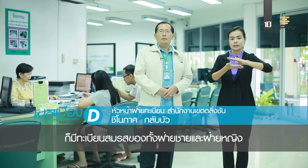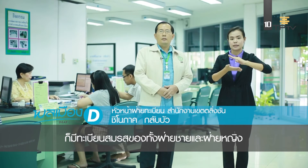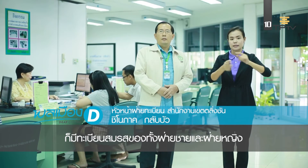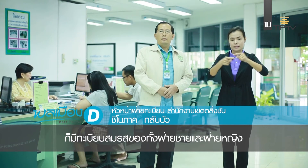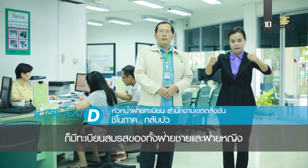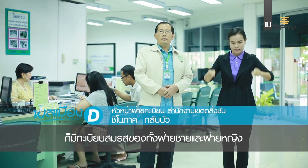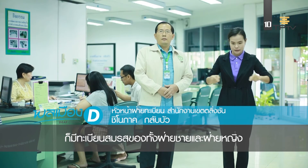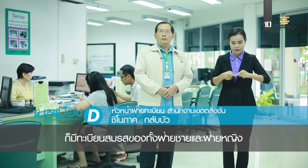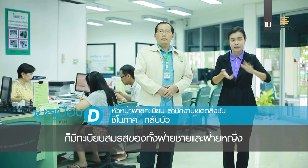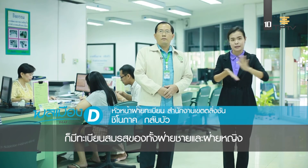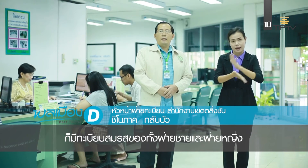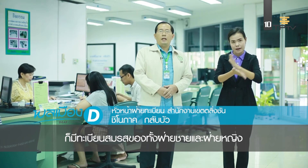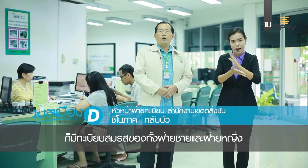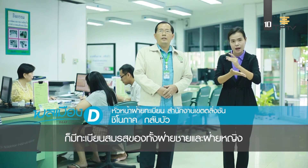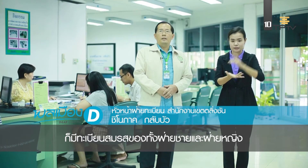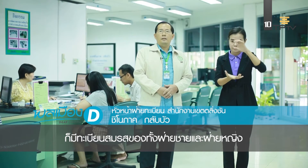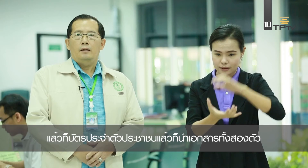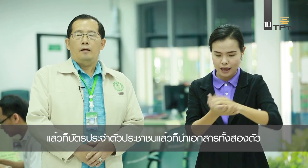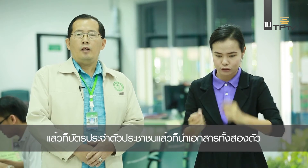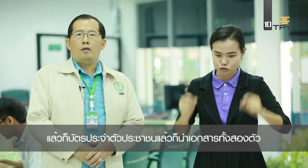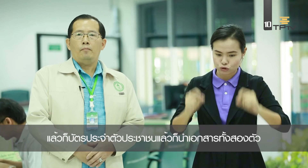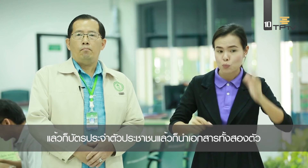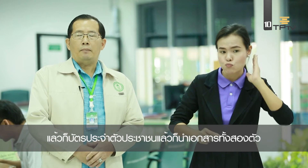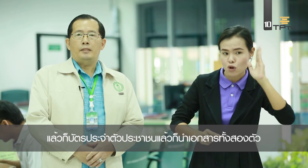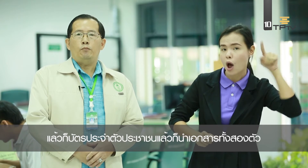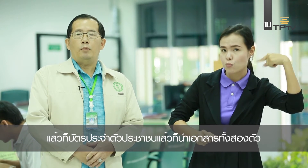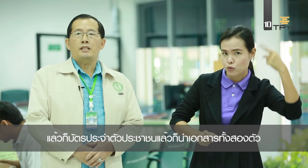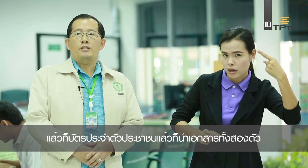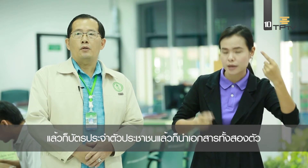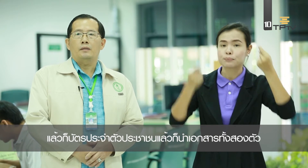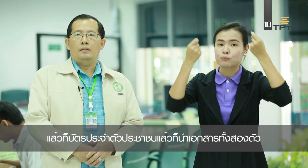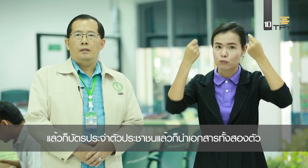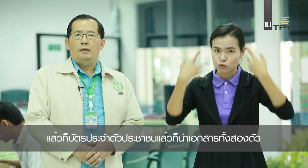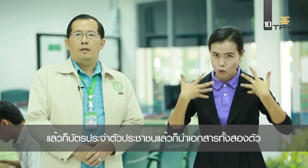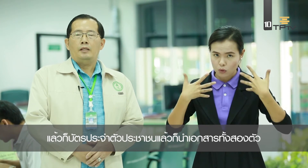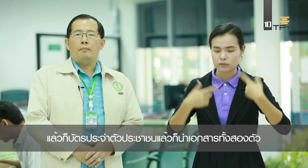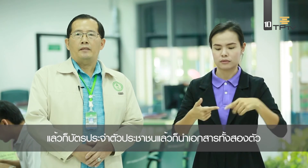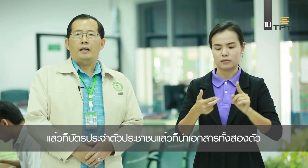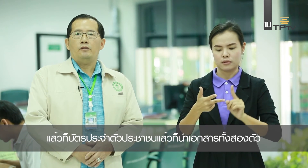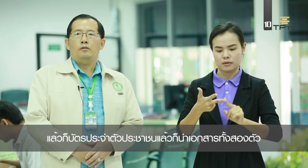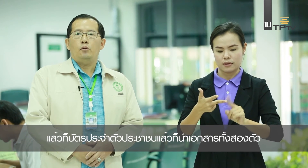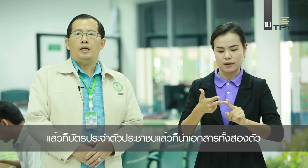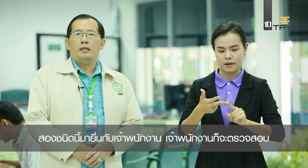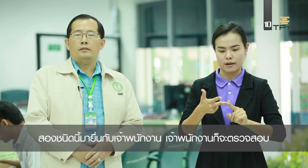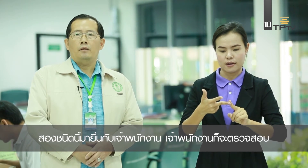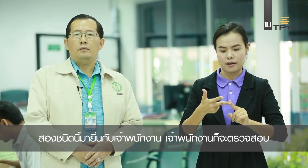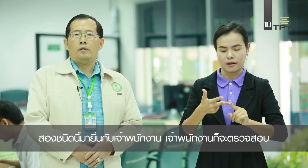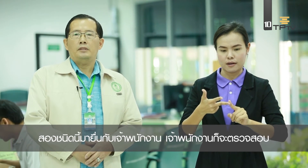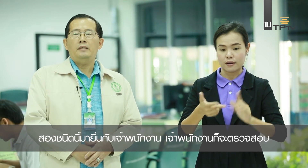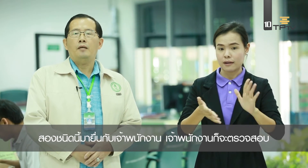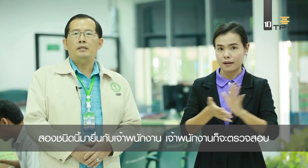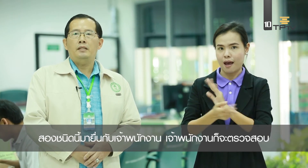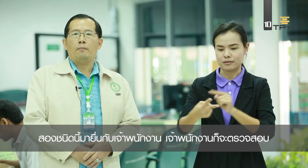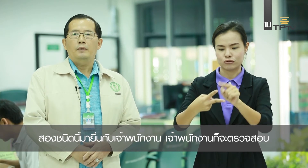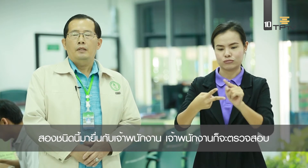ของทั้งฝ่ายชายฝ่ายหญิงแล้วก็บัตรประจำตัวประชาชนแล้วก็นำเอกสารทั้ง2ตัวเนี่ย